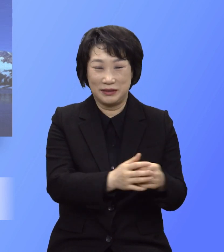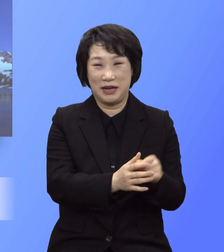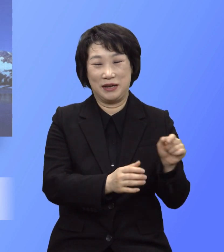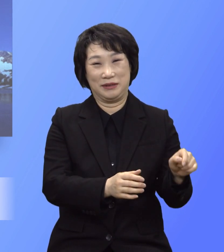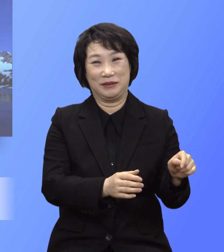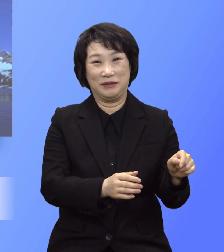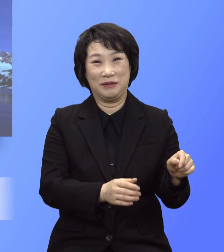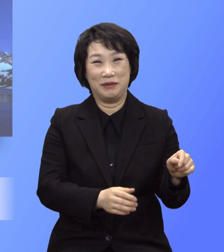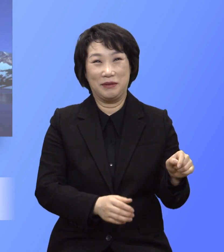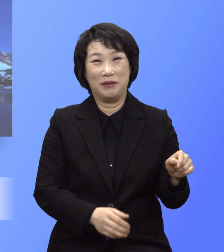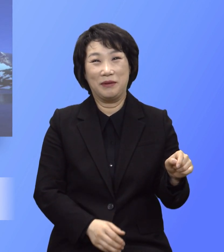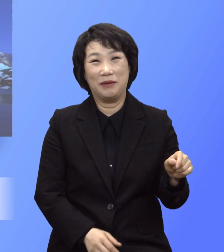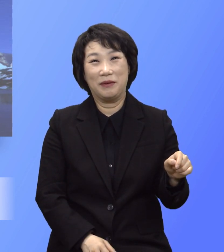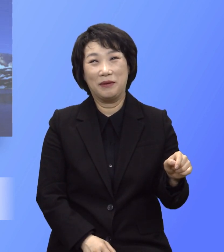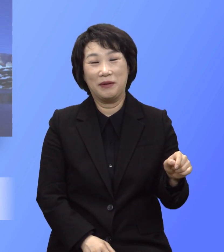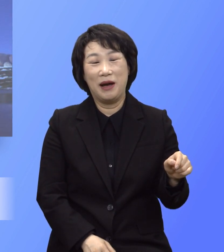아주